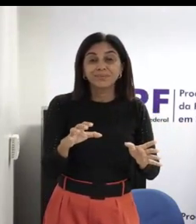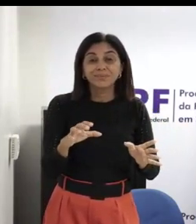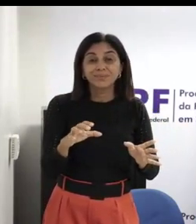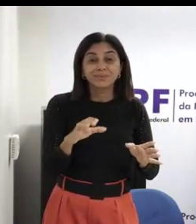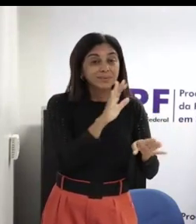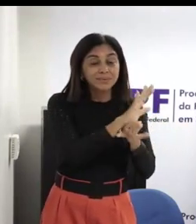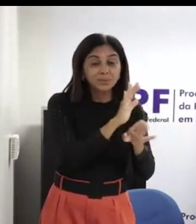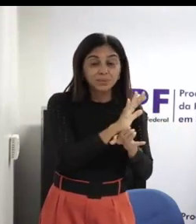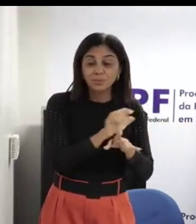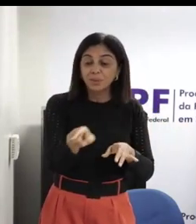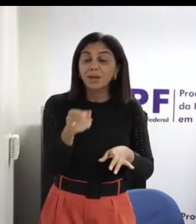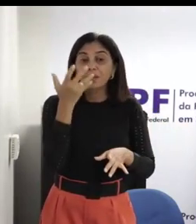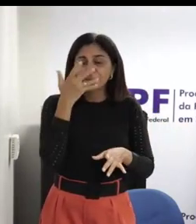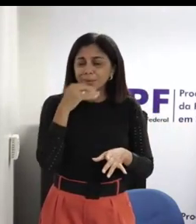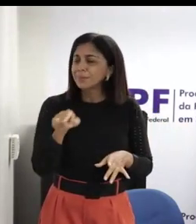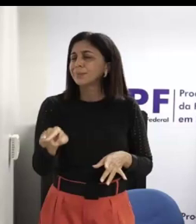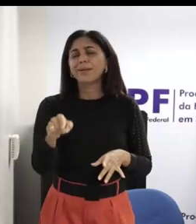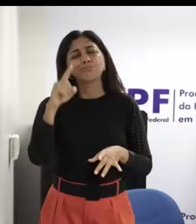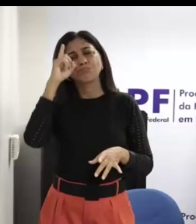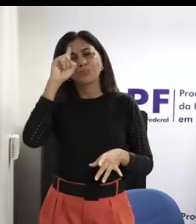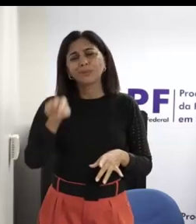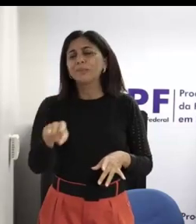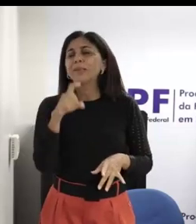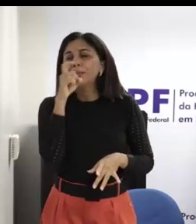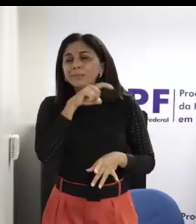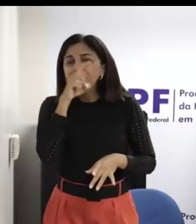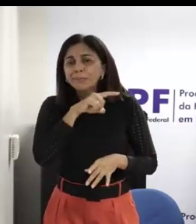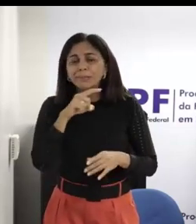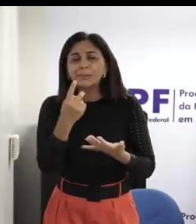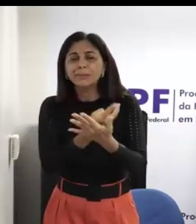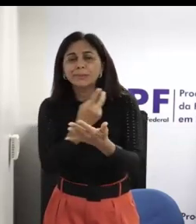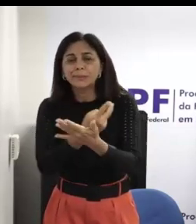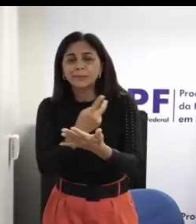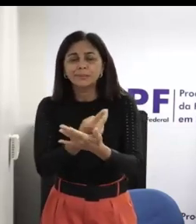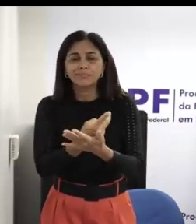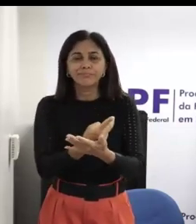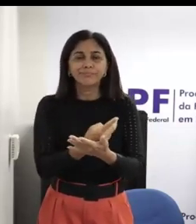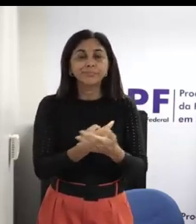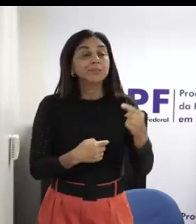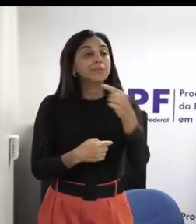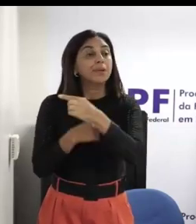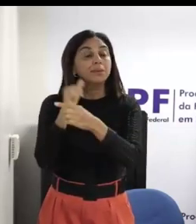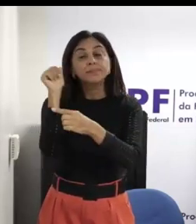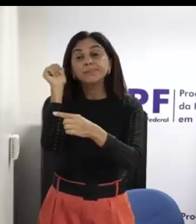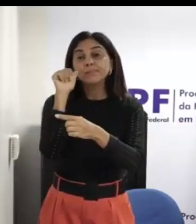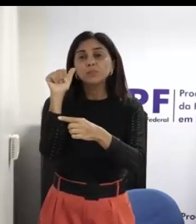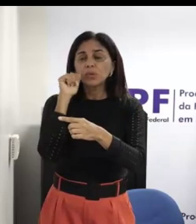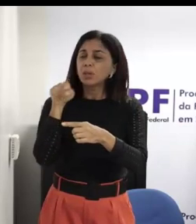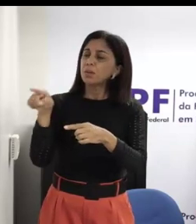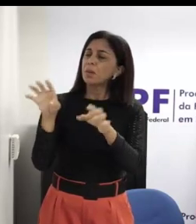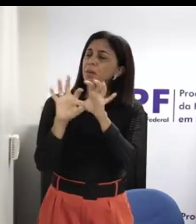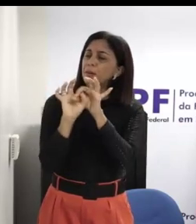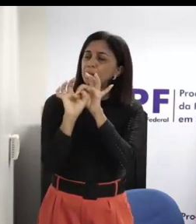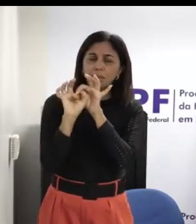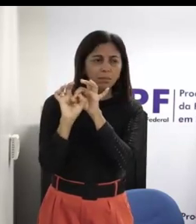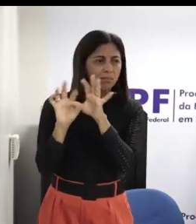verdade mas isso foi concluído foi comprovado o que acontece com essa esposa o que acontece